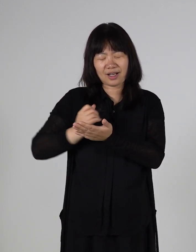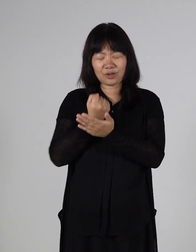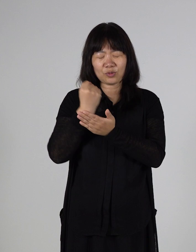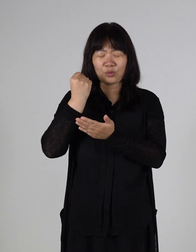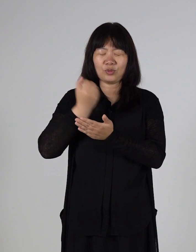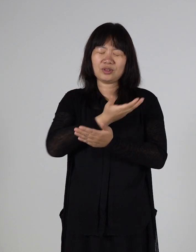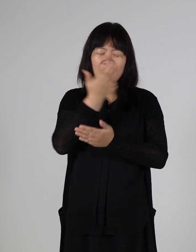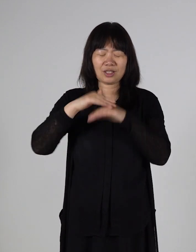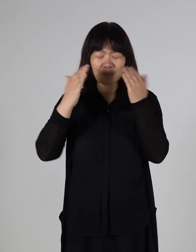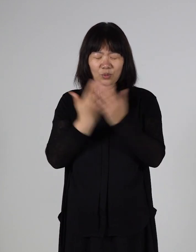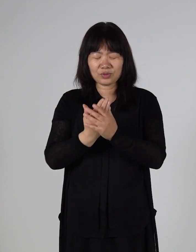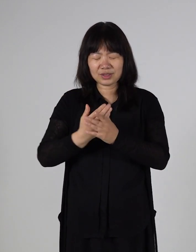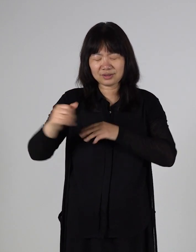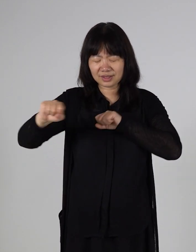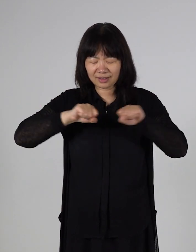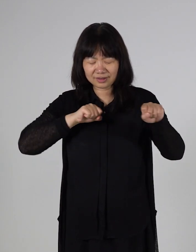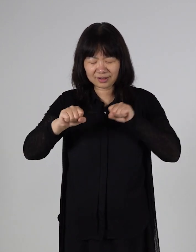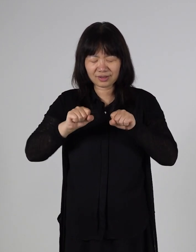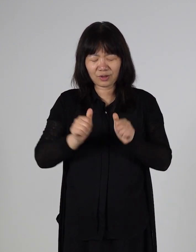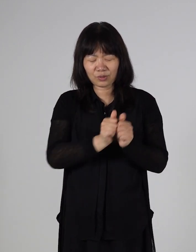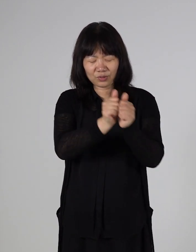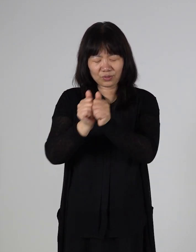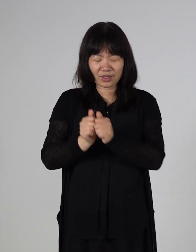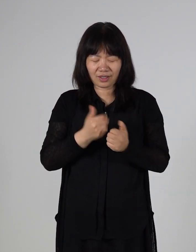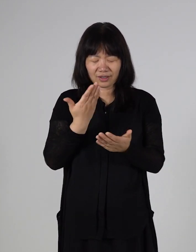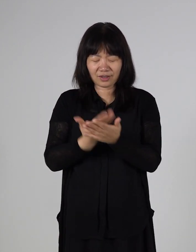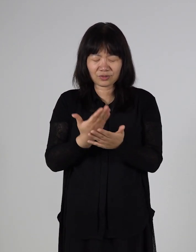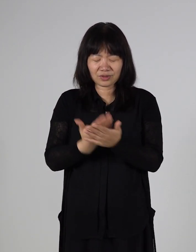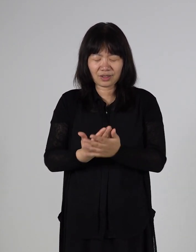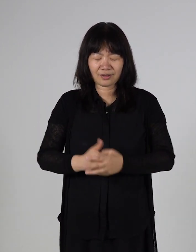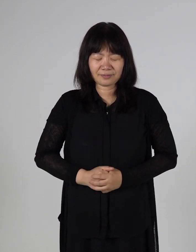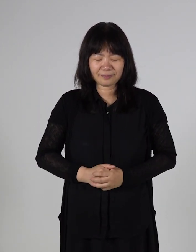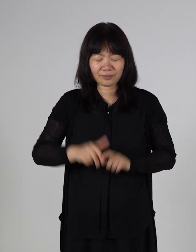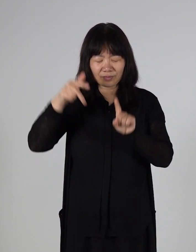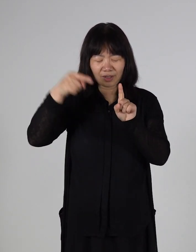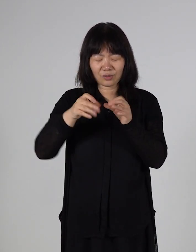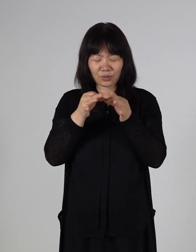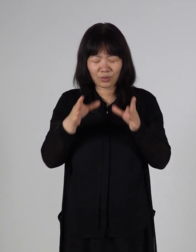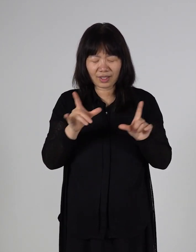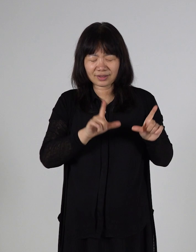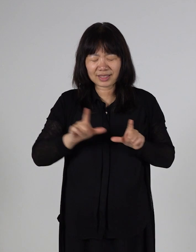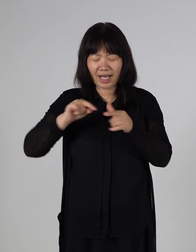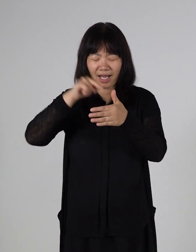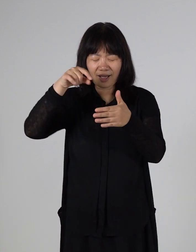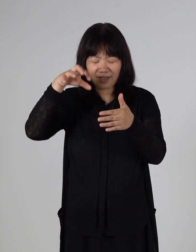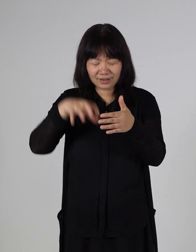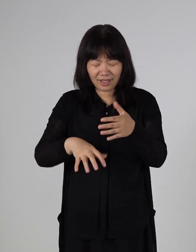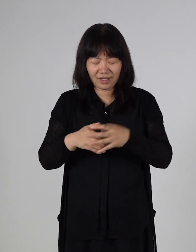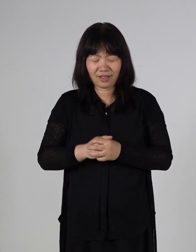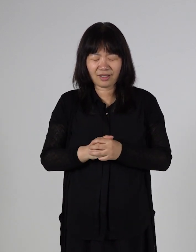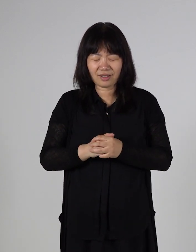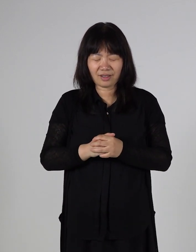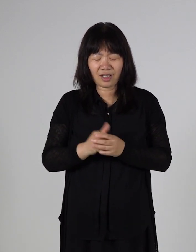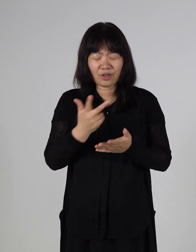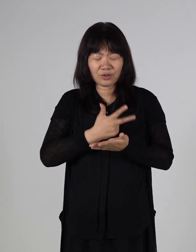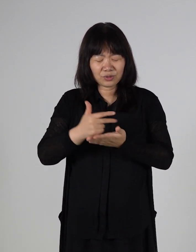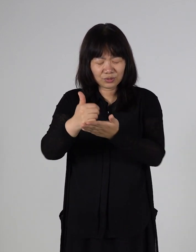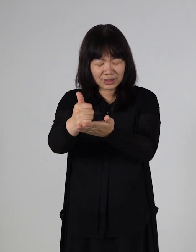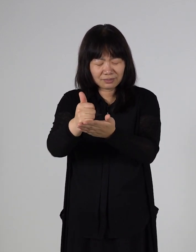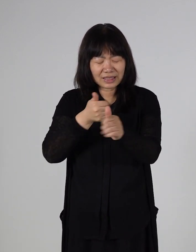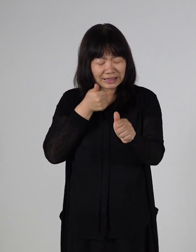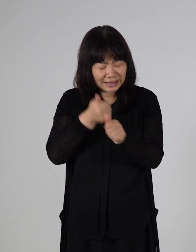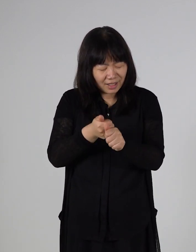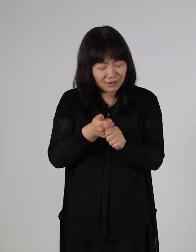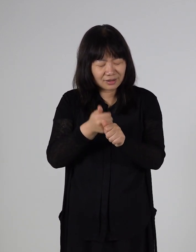모든 행로를 동행해 주시옵소서. 한 주간의 생활 속에서도 주님이